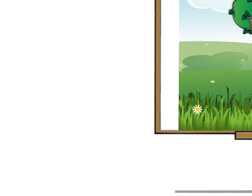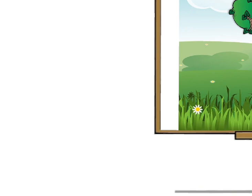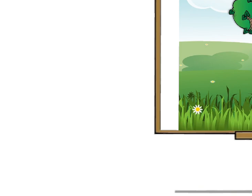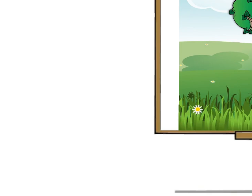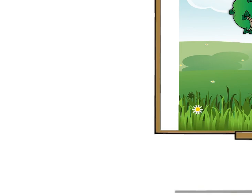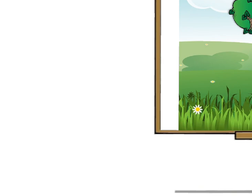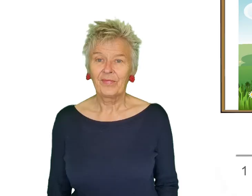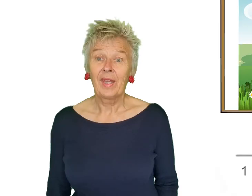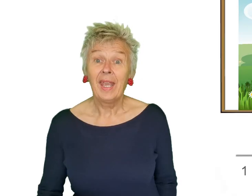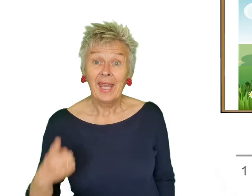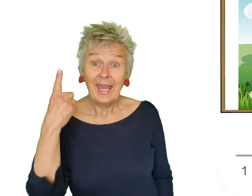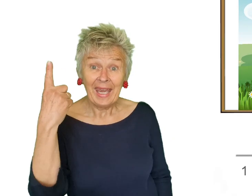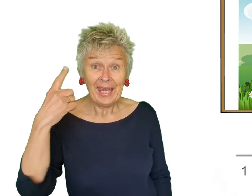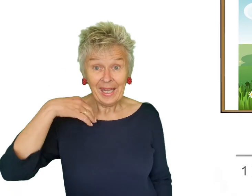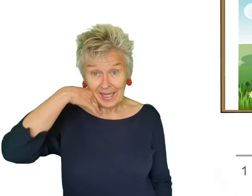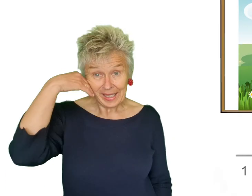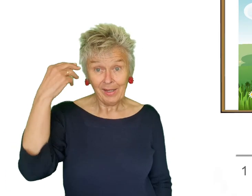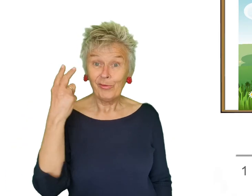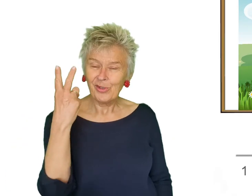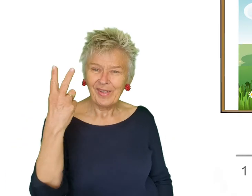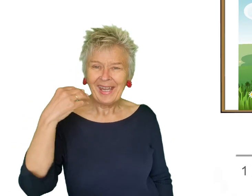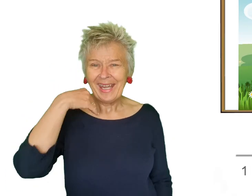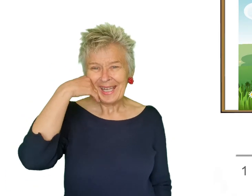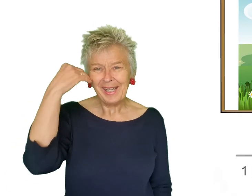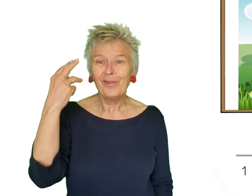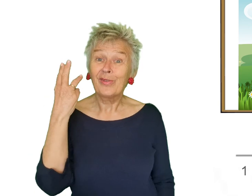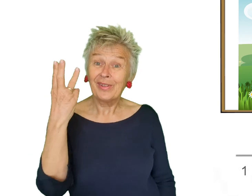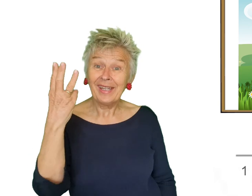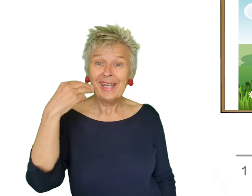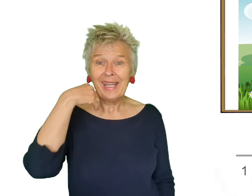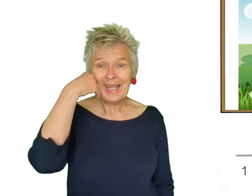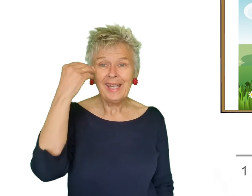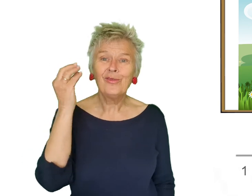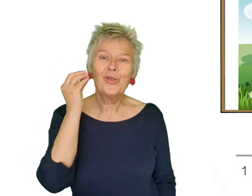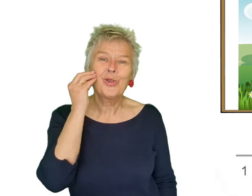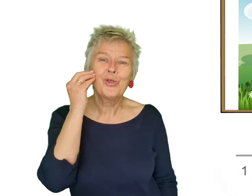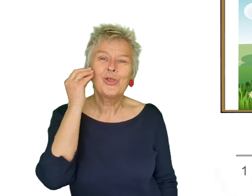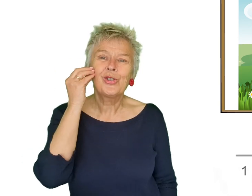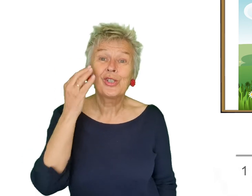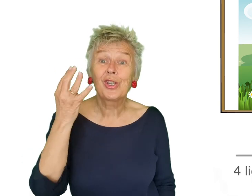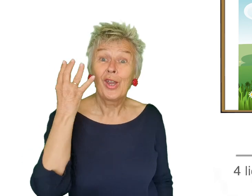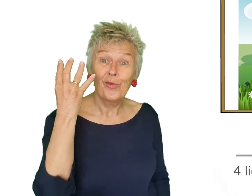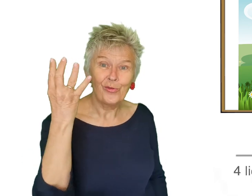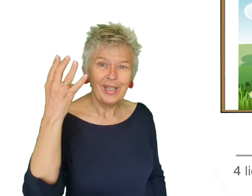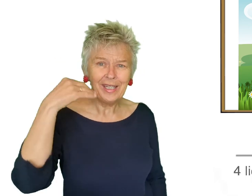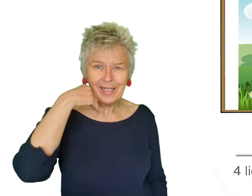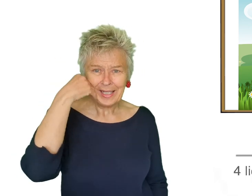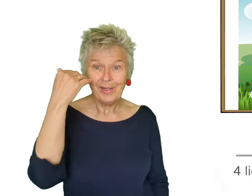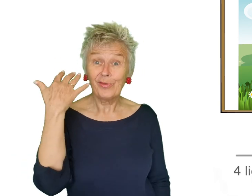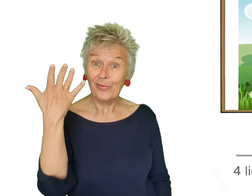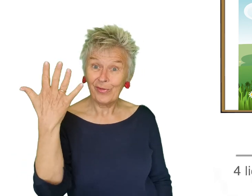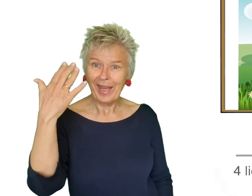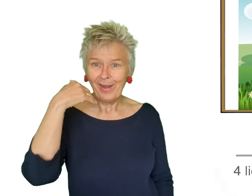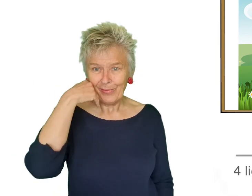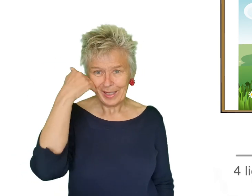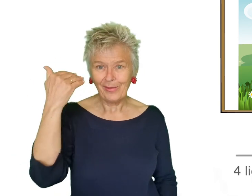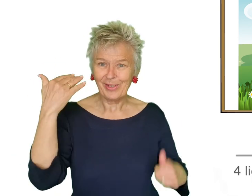zien één lief twee lieve drie lieve kusjes vier lieve vijf lieve